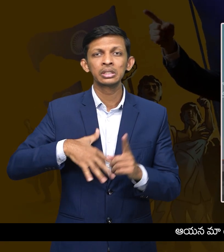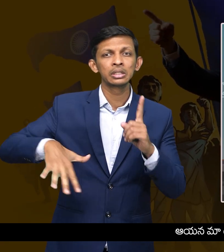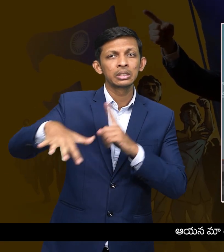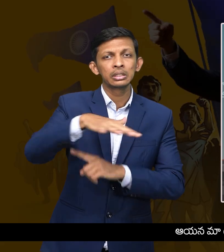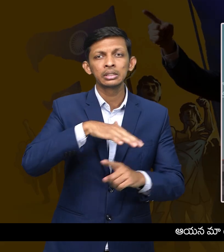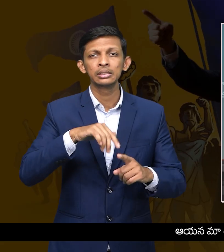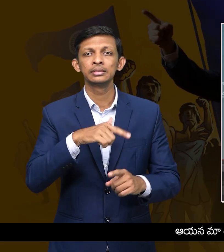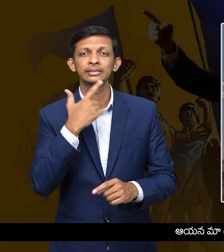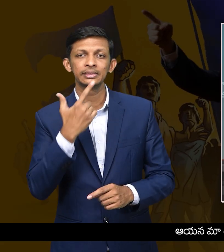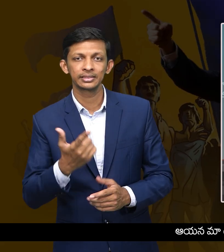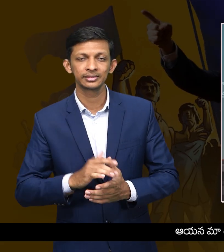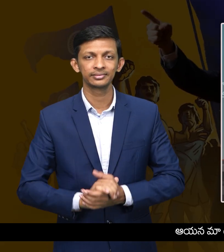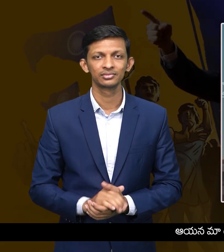మా గురించి వివరాలు అడిగినప్పుడు